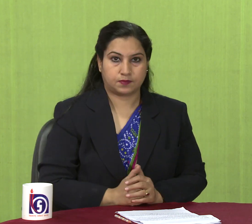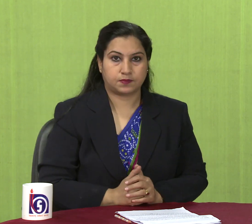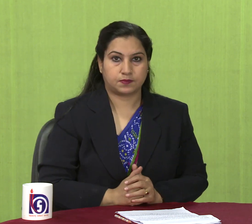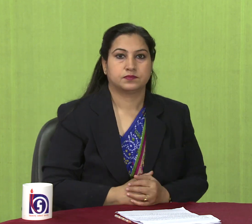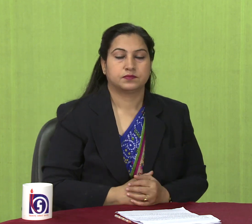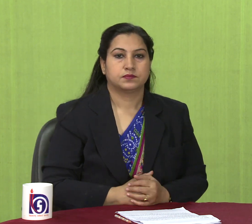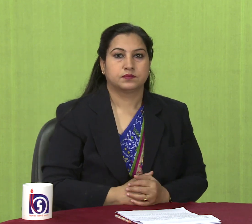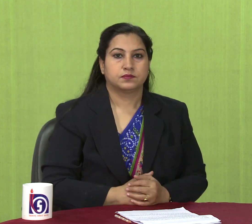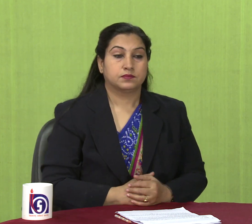इसी तरह